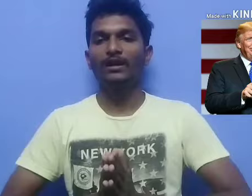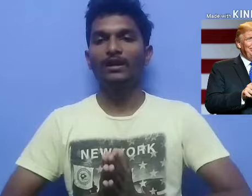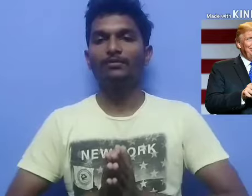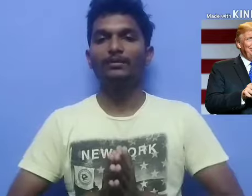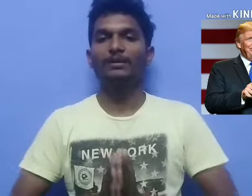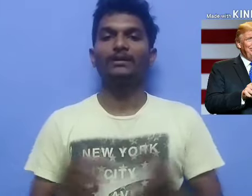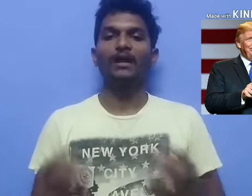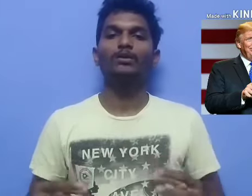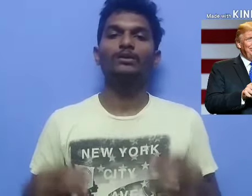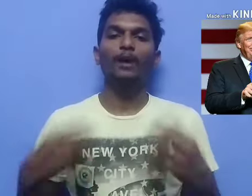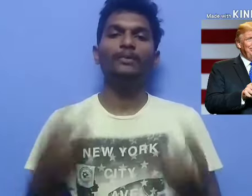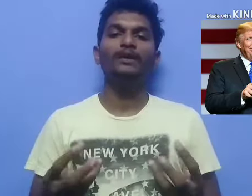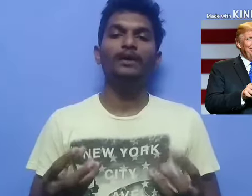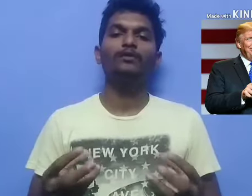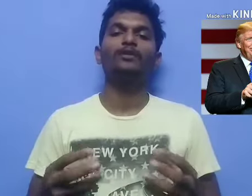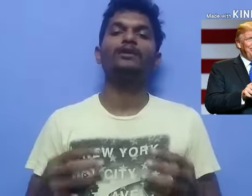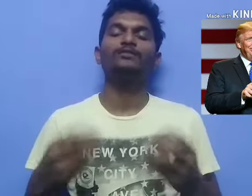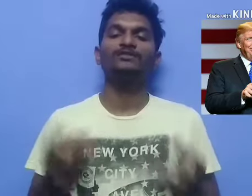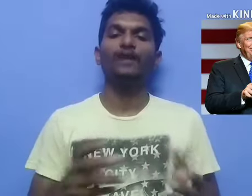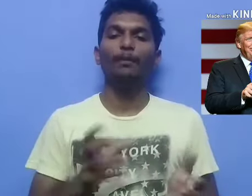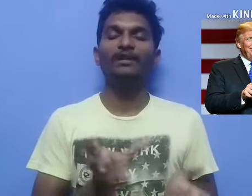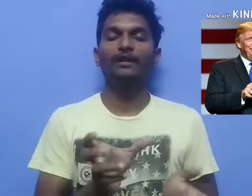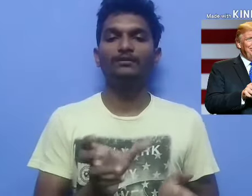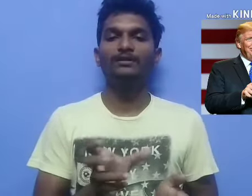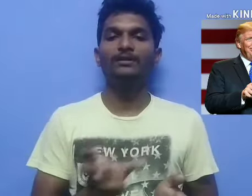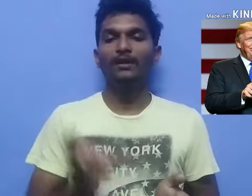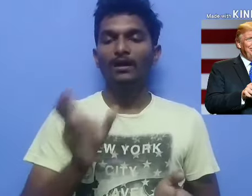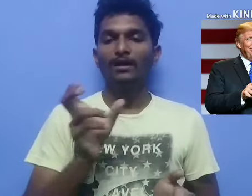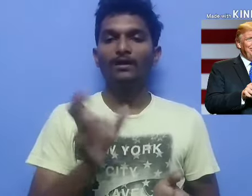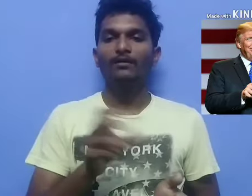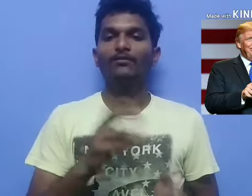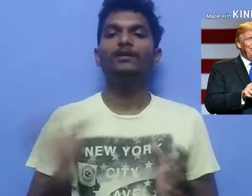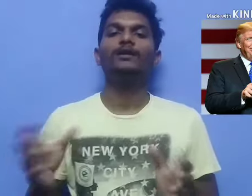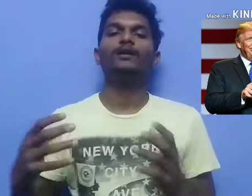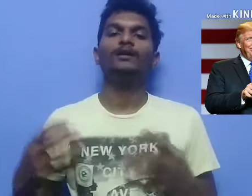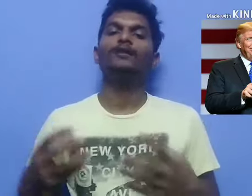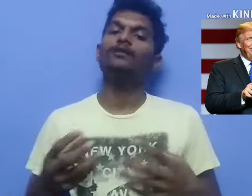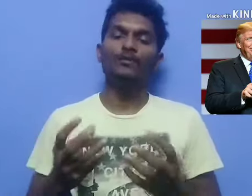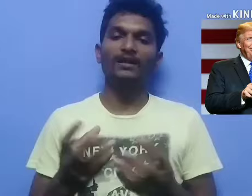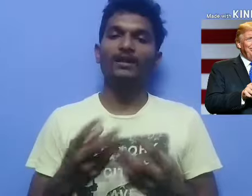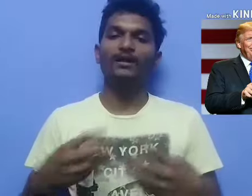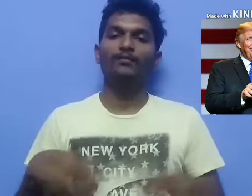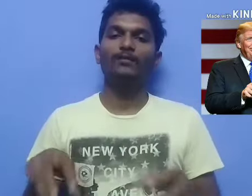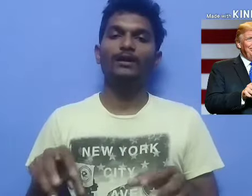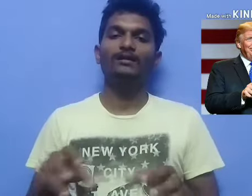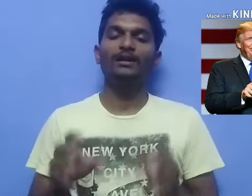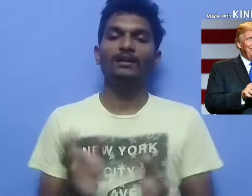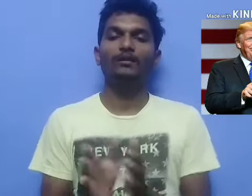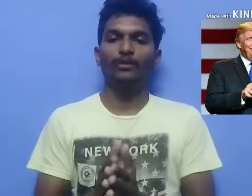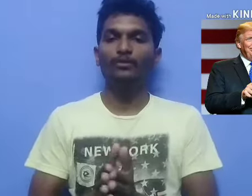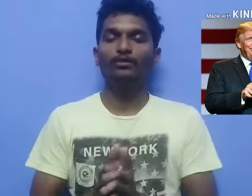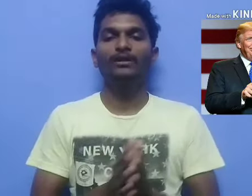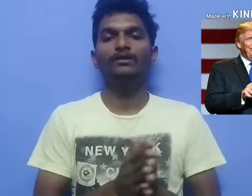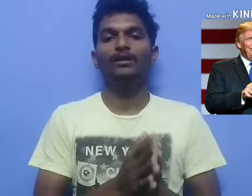கொடுத்துருக்காங்க அப்படின்னு பார்த்தீங்கன்னா, அவர் வந்து அமெரிக்காவோட பிரசிடென்ட். அமெரிக்கா வந்து வேர்ல்டில் என்னென்ன கண்ட்ரியில் என்னென்ன பண்ணும் அப்படிங்கிறதுக்கான